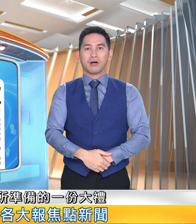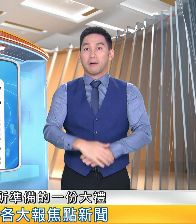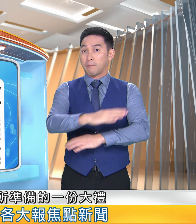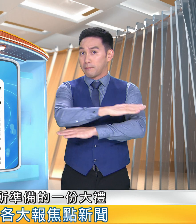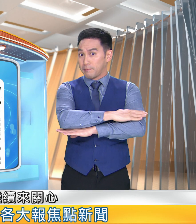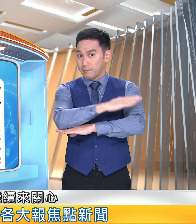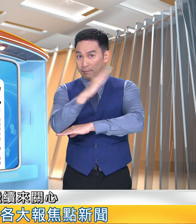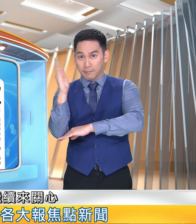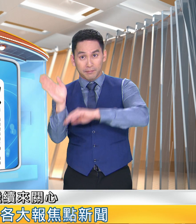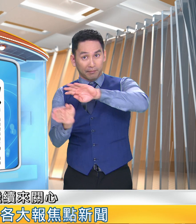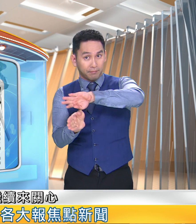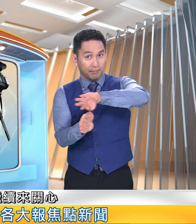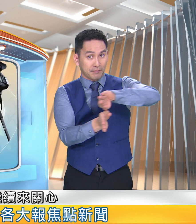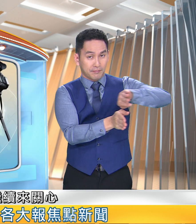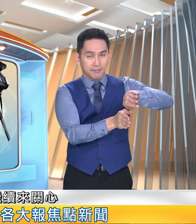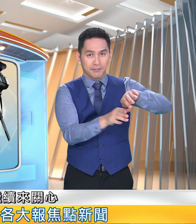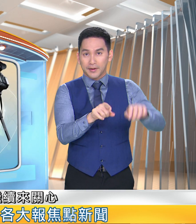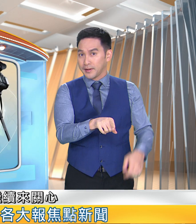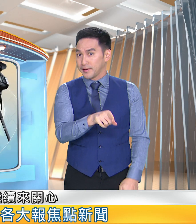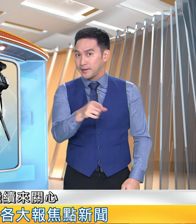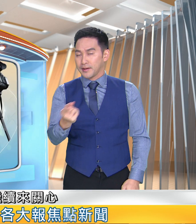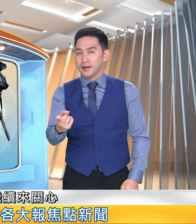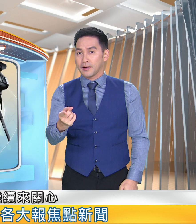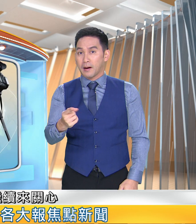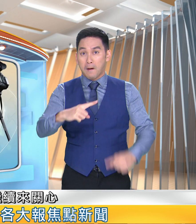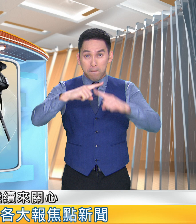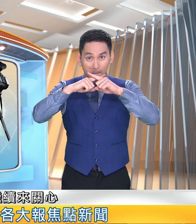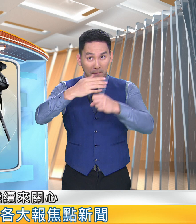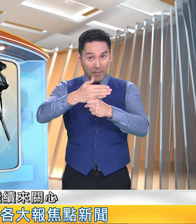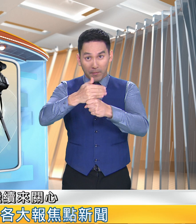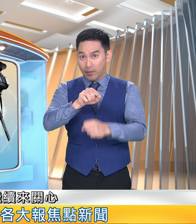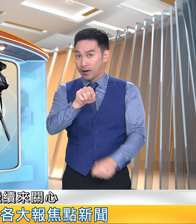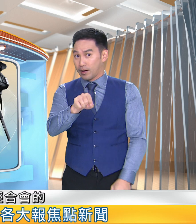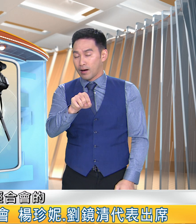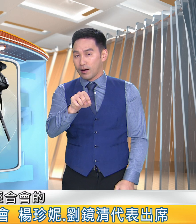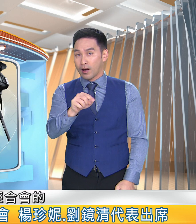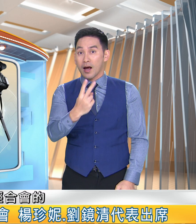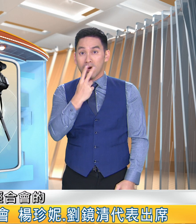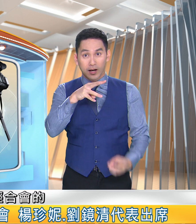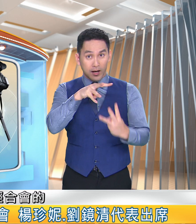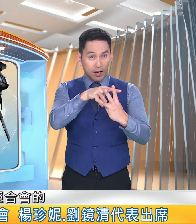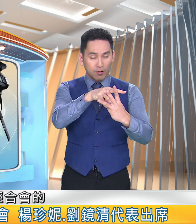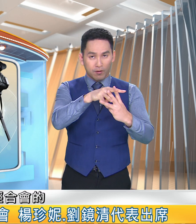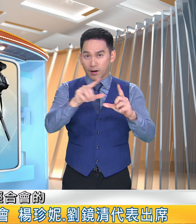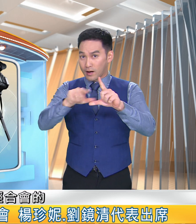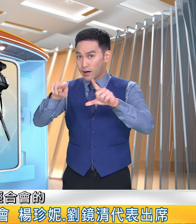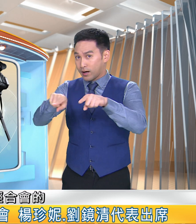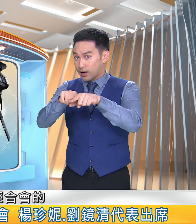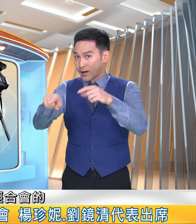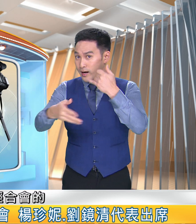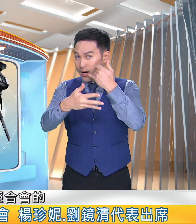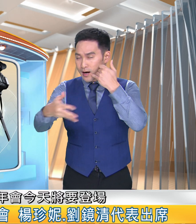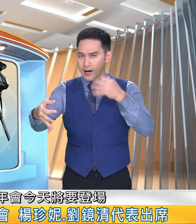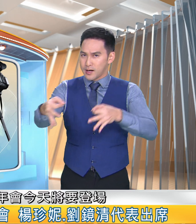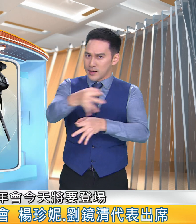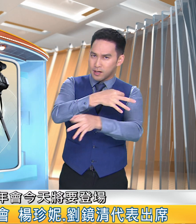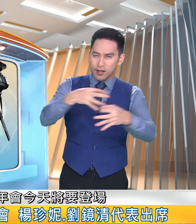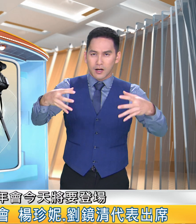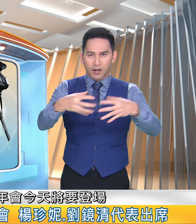而看完报纸重点，继续来关心秘鲁 APEC 亚太经合会的外交经贸